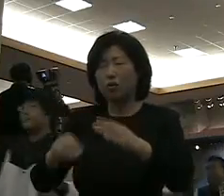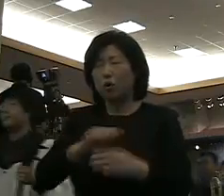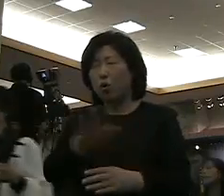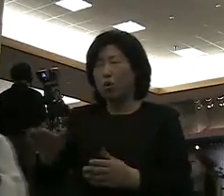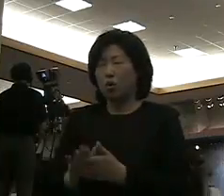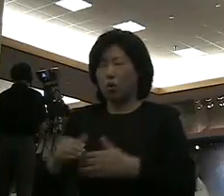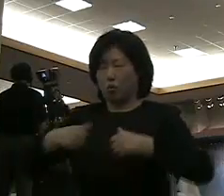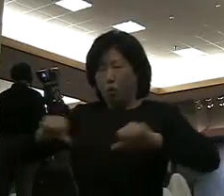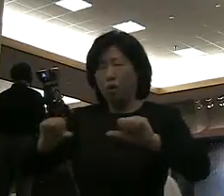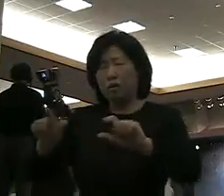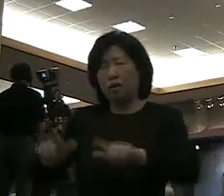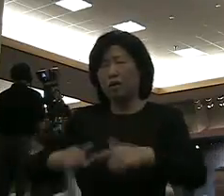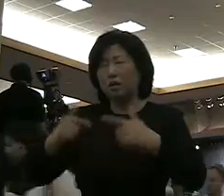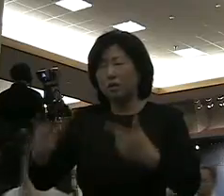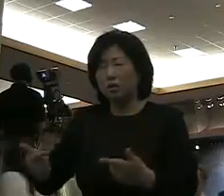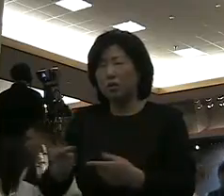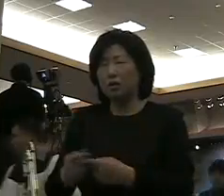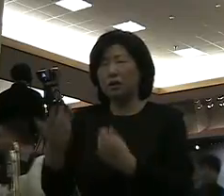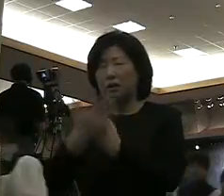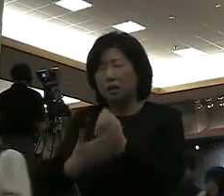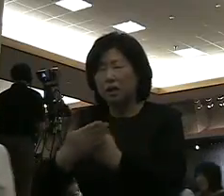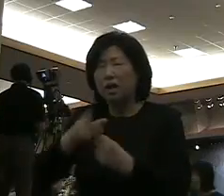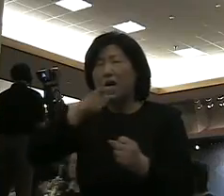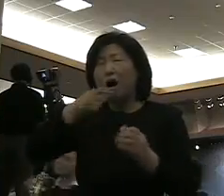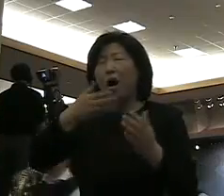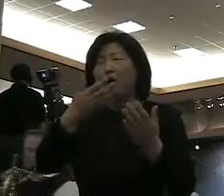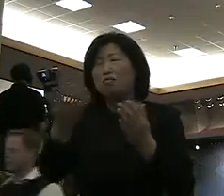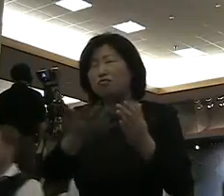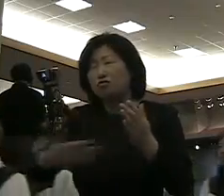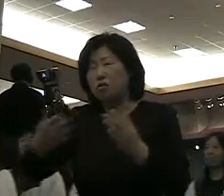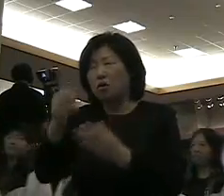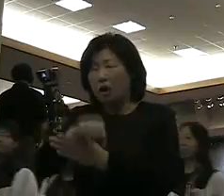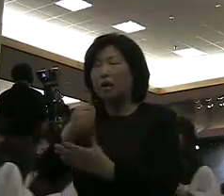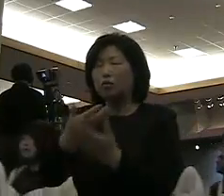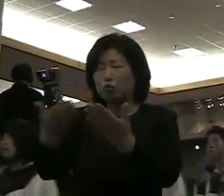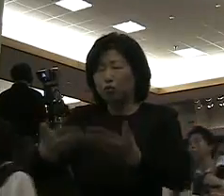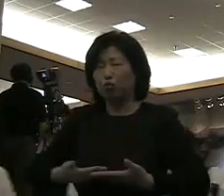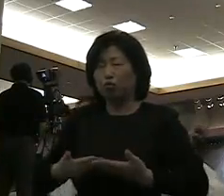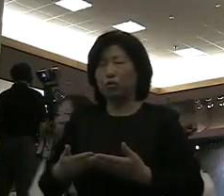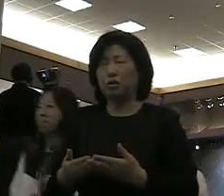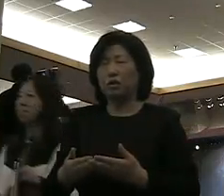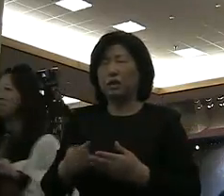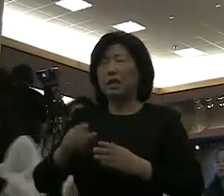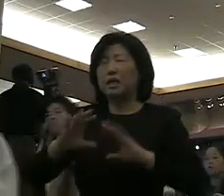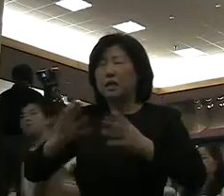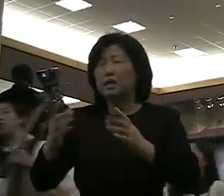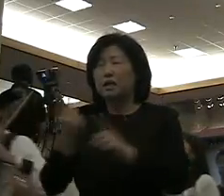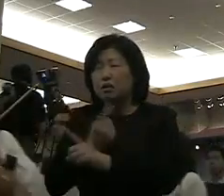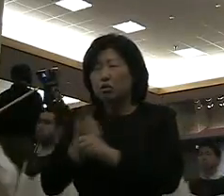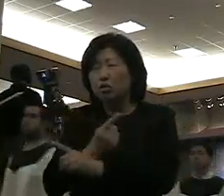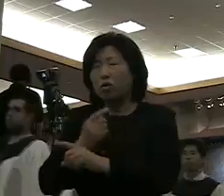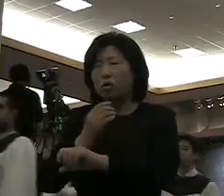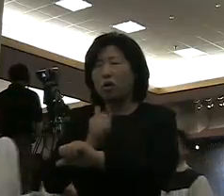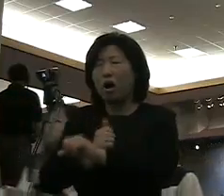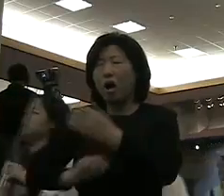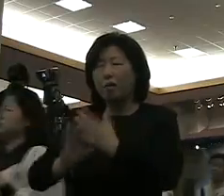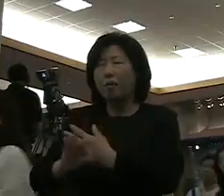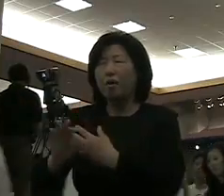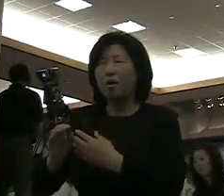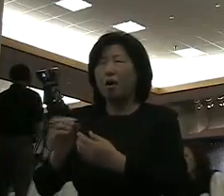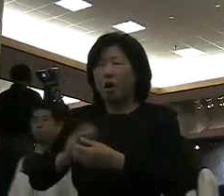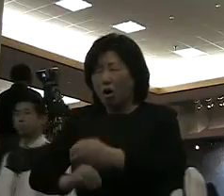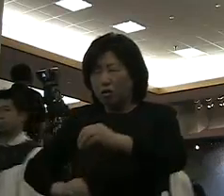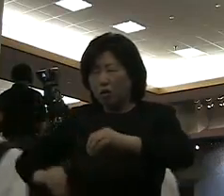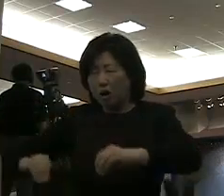우리를 포기하지 아니하시고 은혜의 강물 허락하여 주시어서 세상을 치유하며 역전할 수